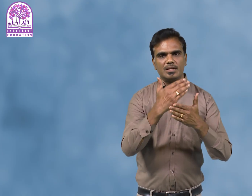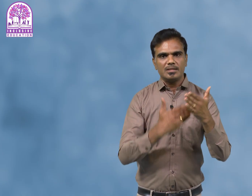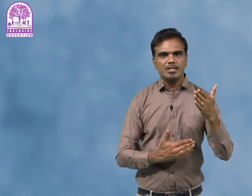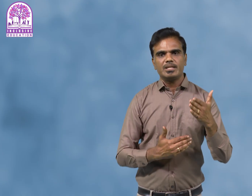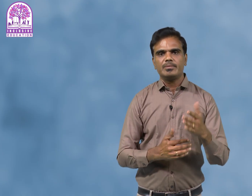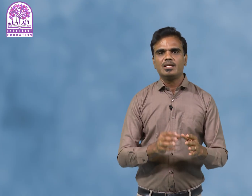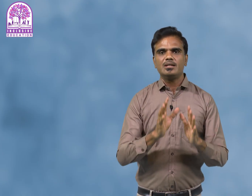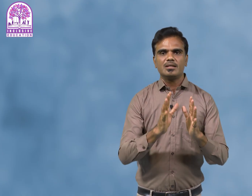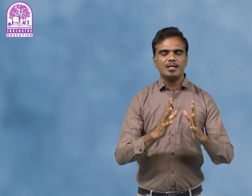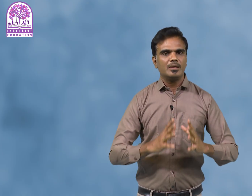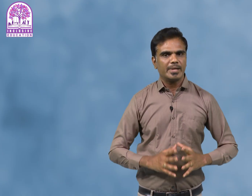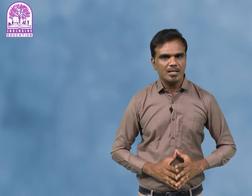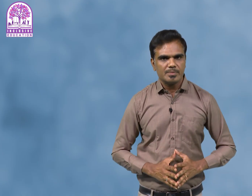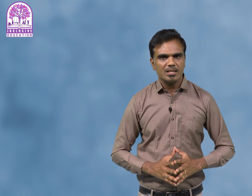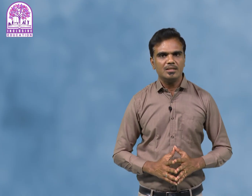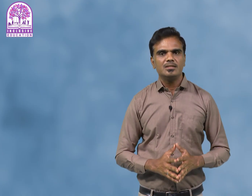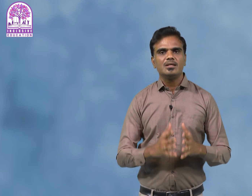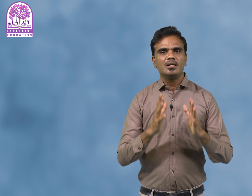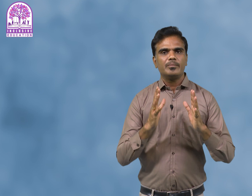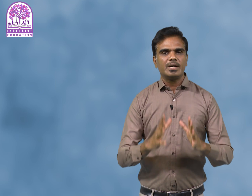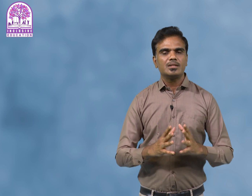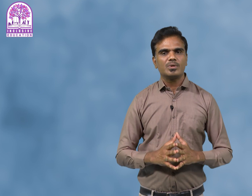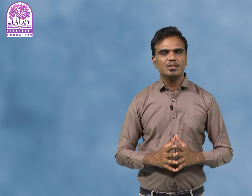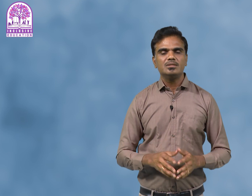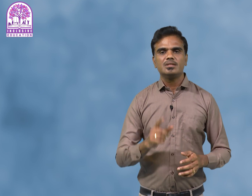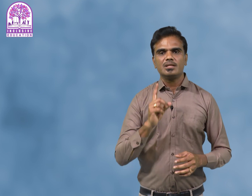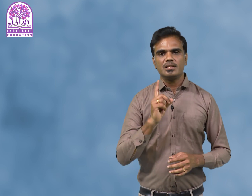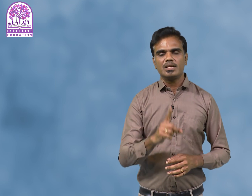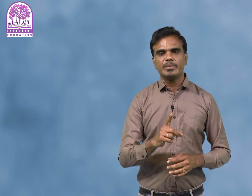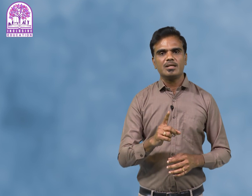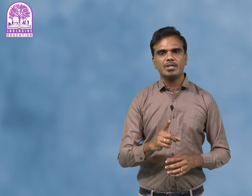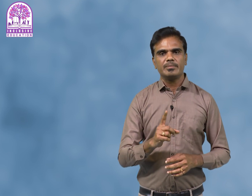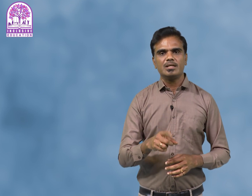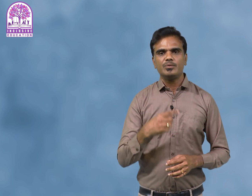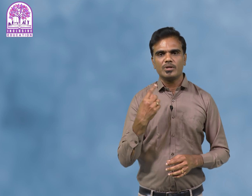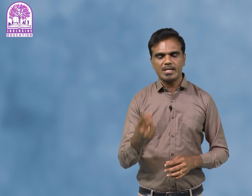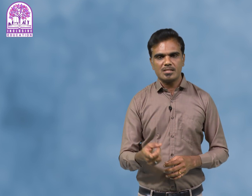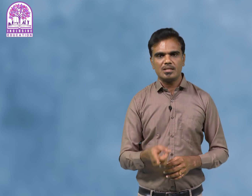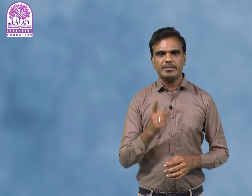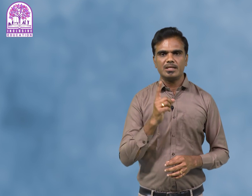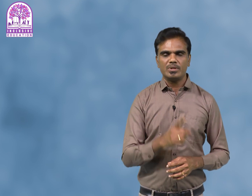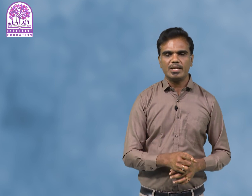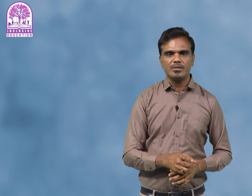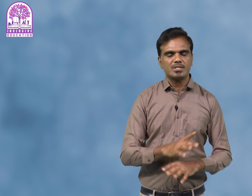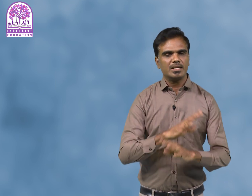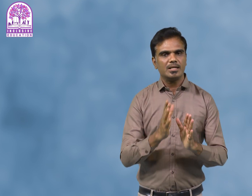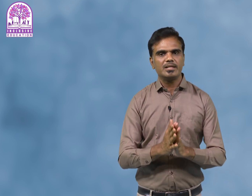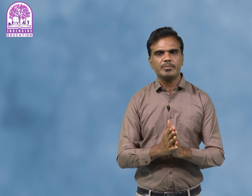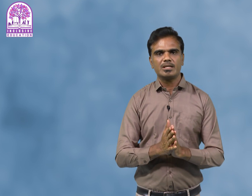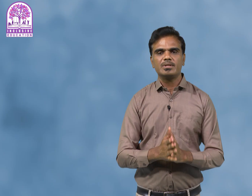எல்லாத்தையும் என்ன பண்ணுங்கள் அப்படின்னா நல்லா ப்ராக்டிஸ் பண்ணுங்கள், மறந்துடக்கூடாது. இதை நீங்கள் பண்ணுங்கள் அப்படின்னா உங்கள் ஃப்ரெண்ட்ஸ்கிட்ட, வீட்டில் உள்ள ரிலேட்டிவ்ஸ்கிட்ட எல்லாத்தையும் என்ன பண்ணுங்கள் அப்படின்னா